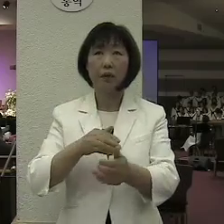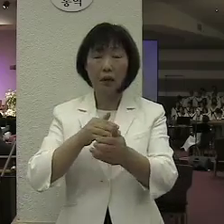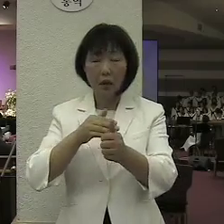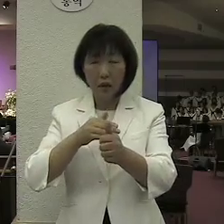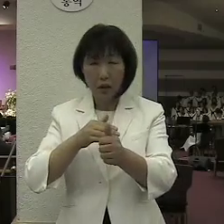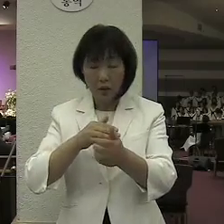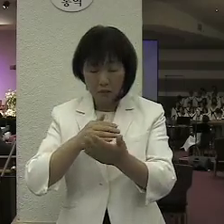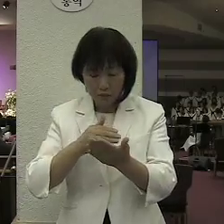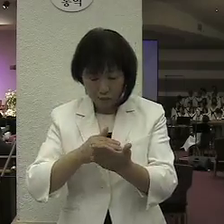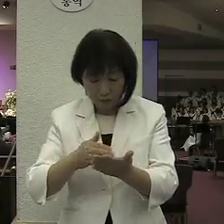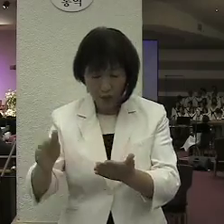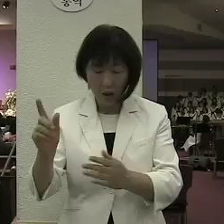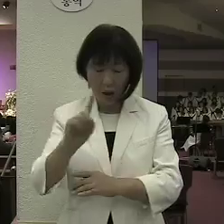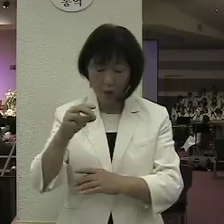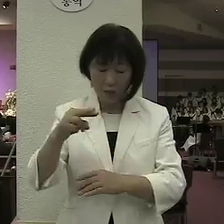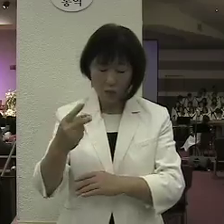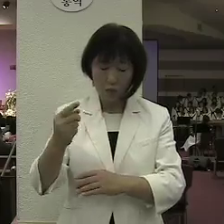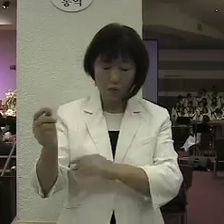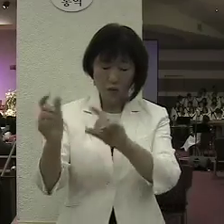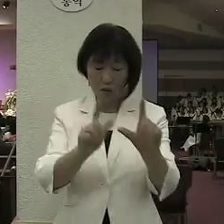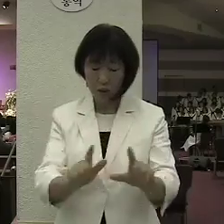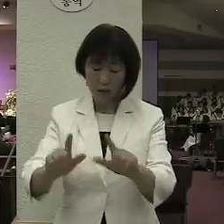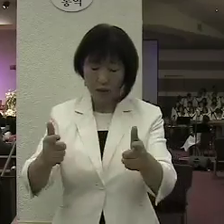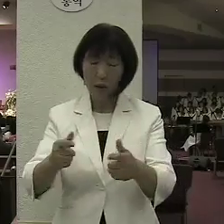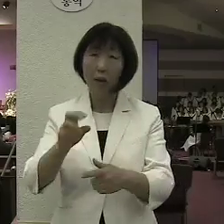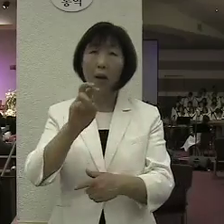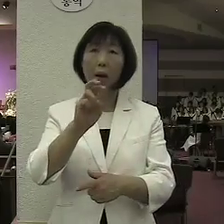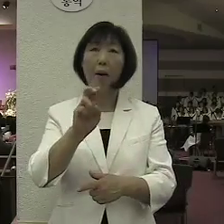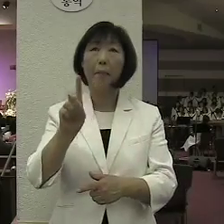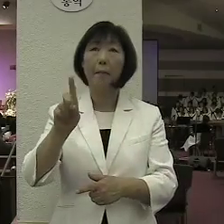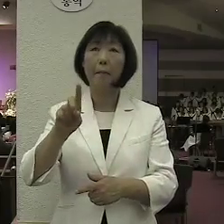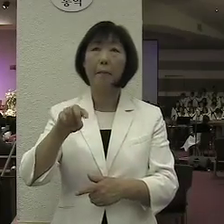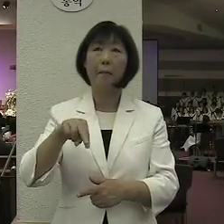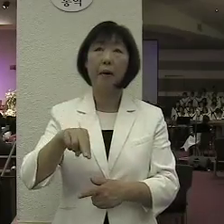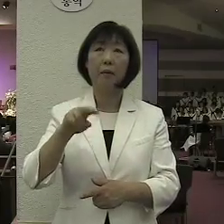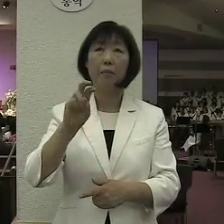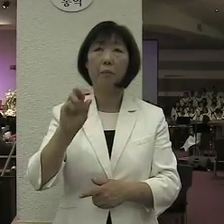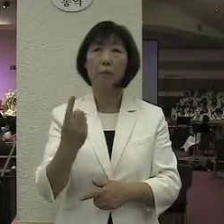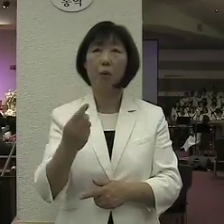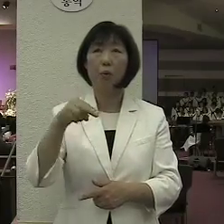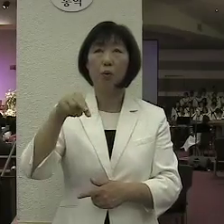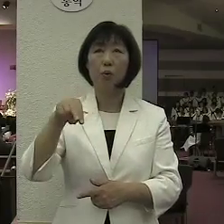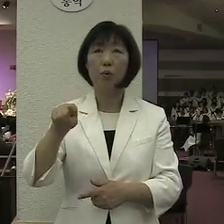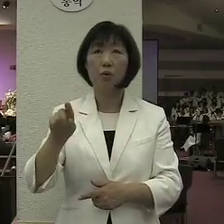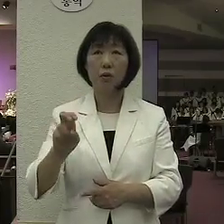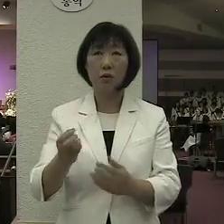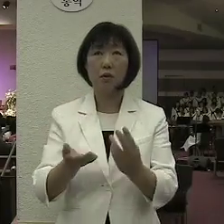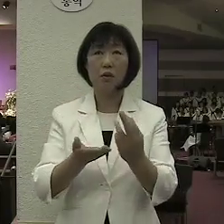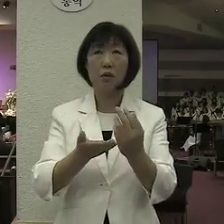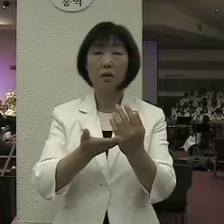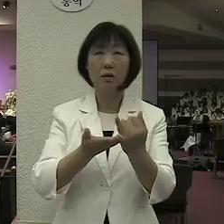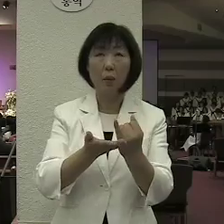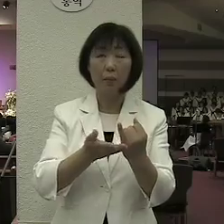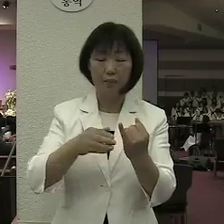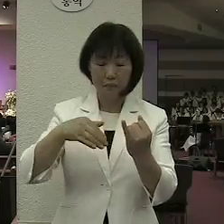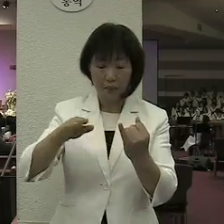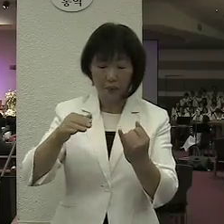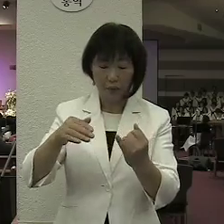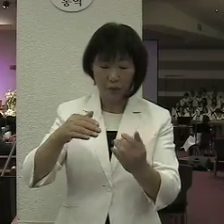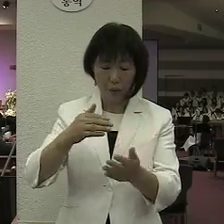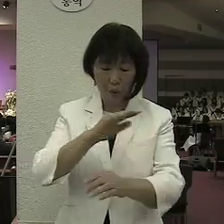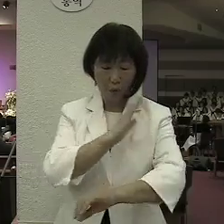하나님께서 주신 말씀입니다. 핍박이 정말 온 땅을 덮고 있었을 때 하나님의 백성들이 숨쉬기가 힘들